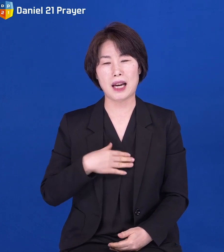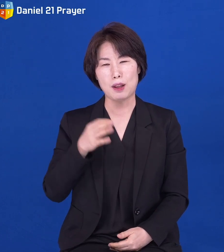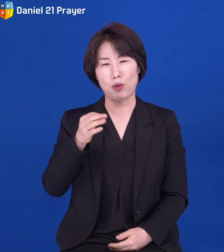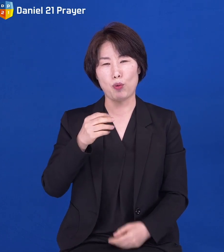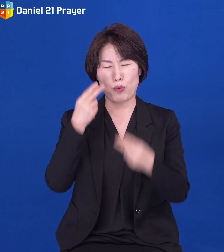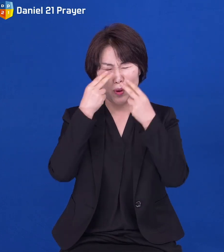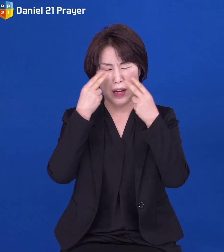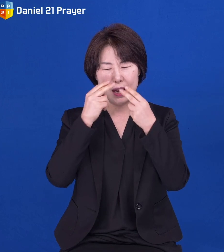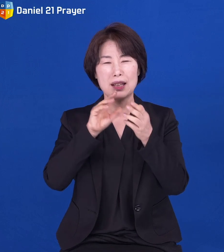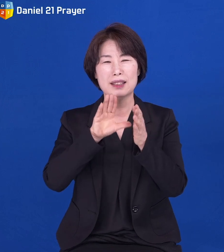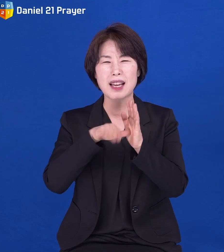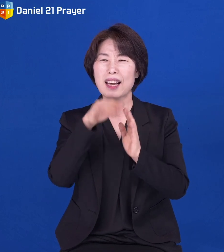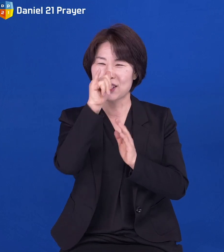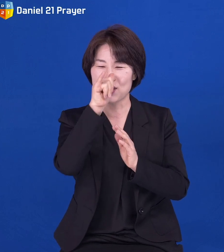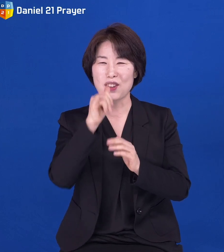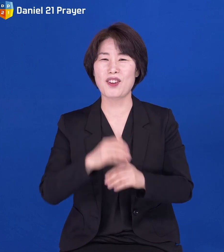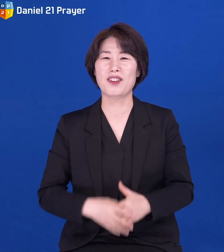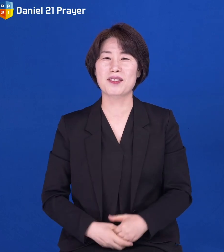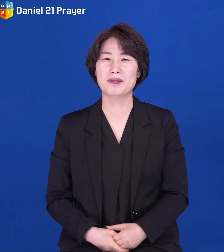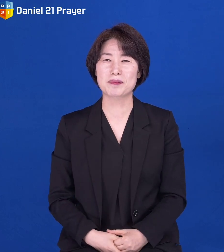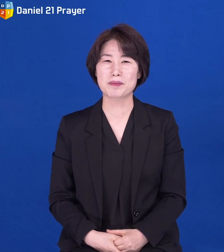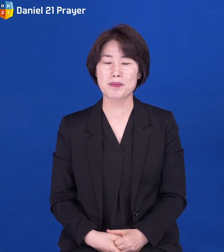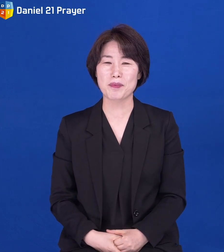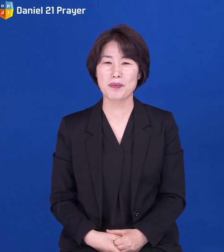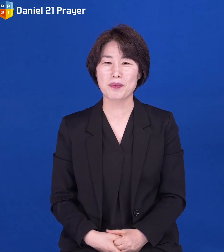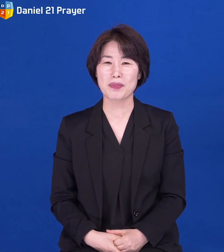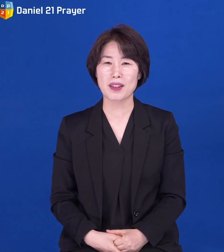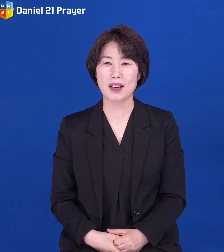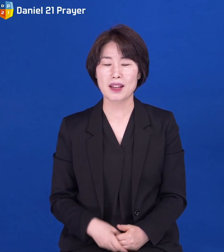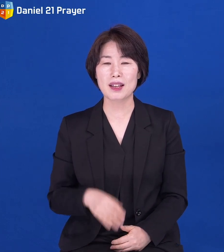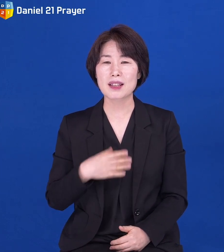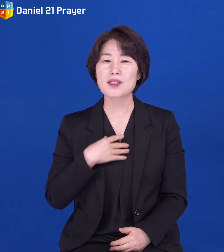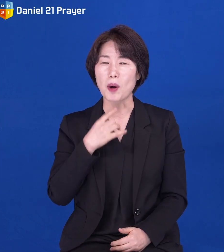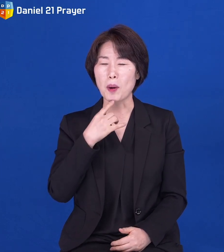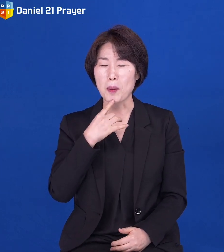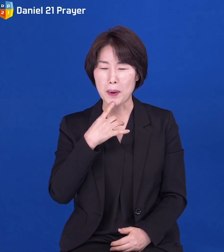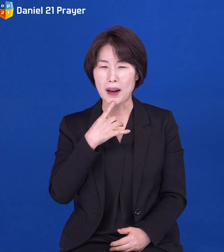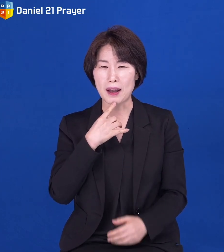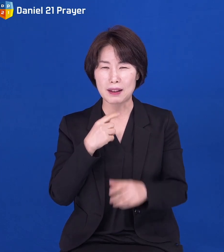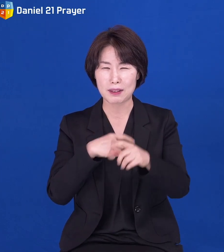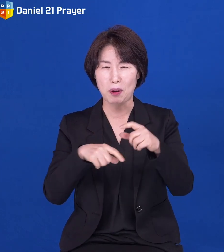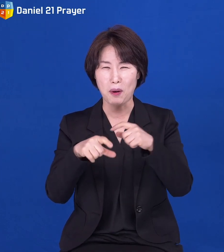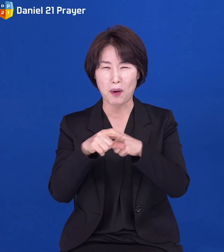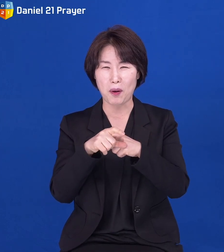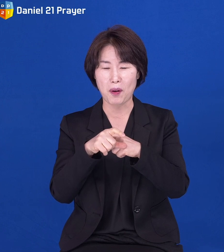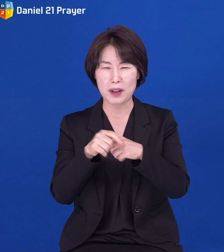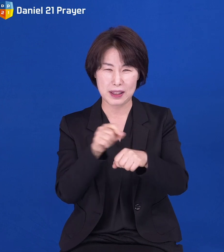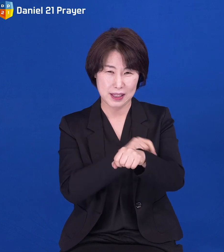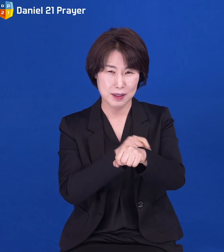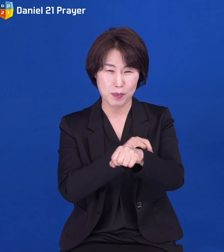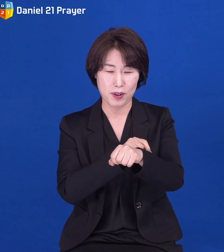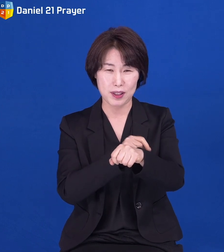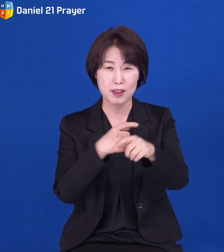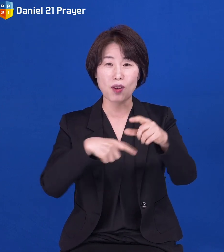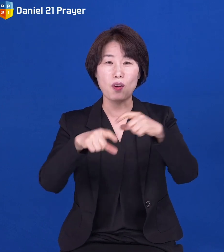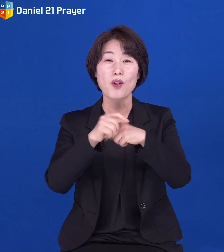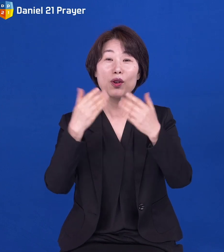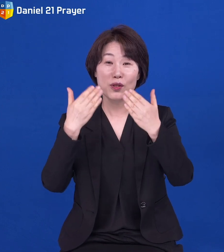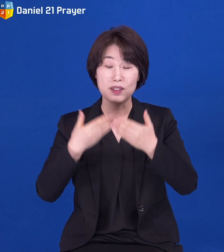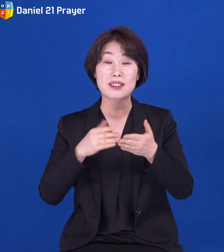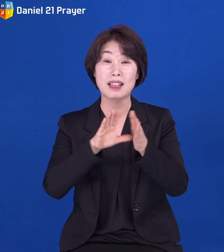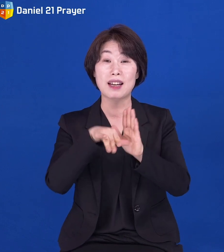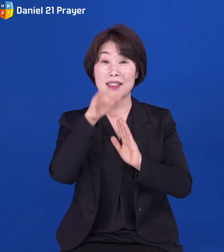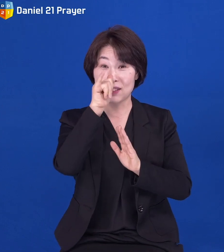그랬더니 돈을 먼저 주더라고요, 저한테. 그래가지고 저한테만 주는 거니까 저한테 얘기하지 마 이러면서 막 나한테만 주고 그렇게 신나게 이제 하고